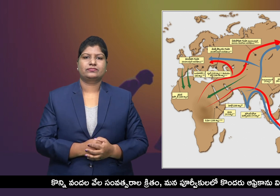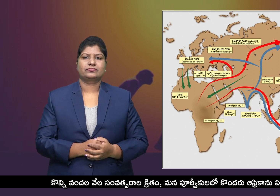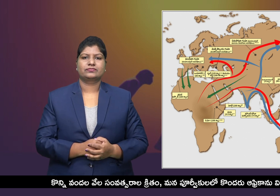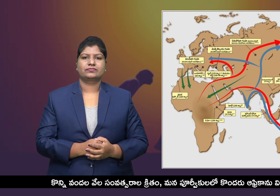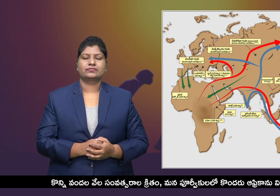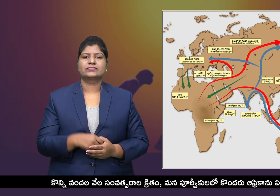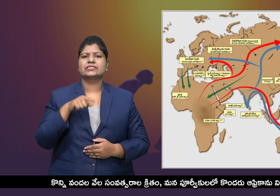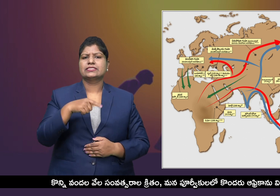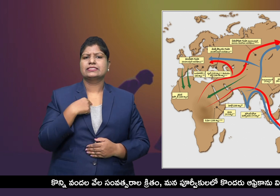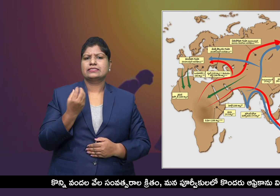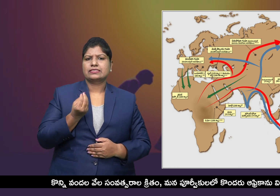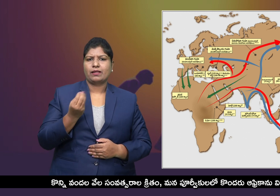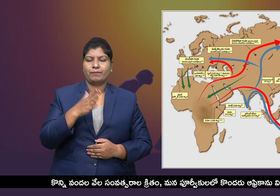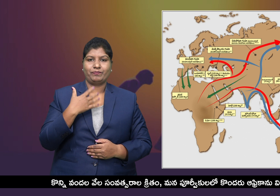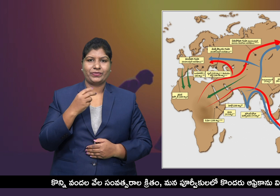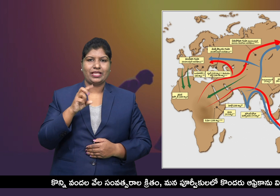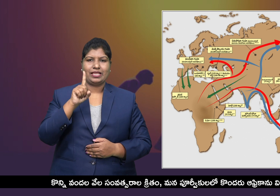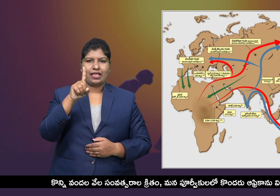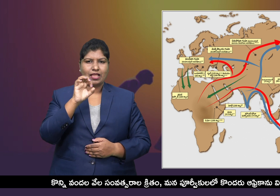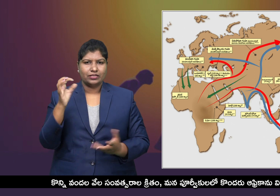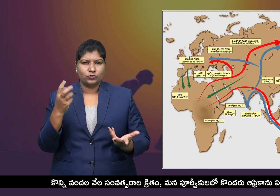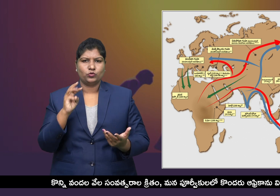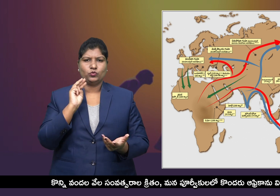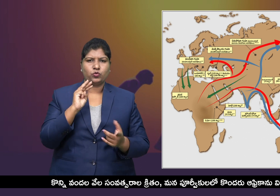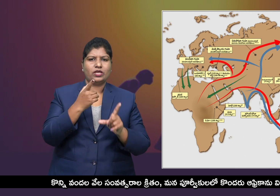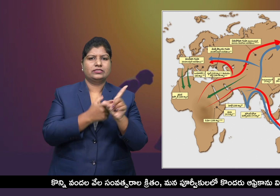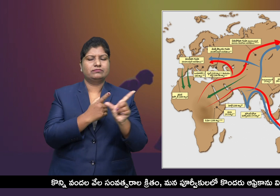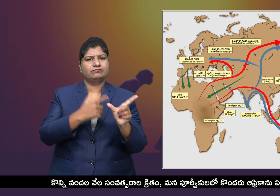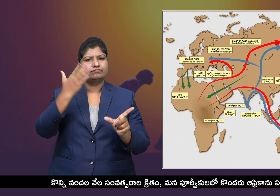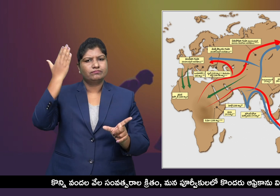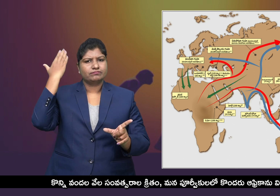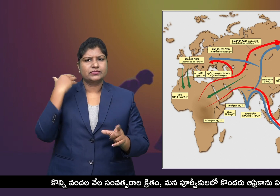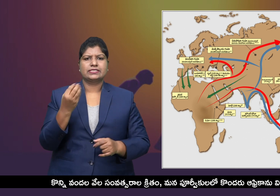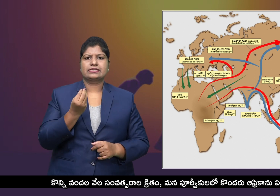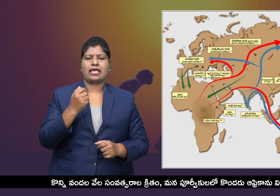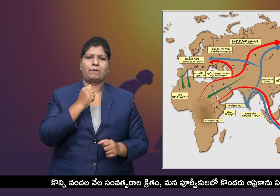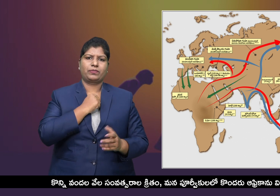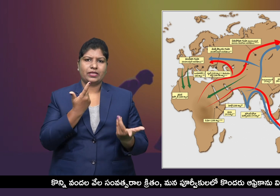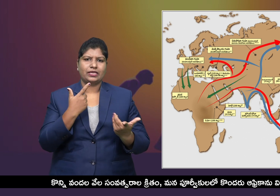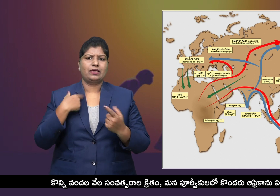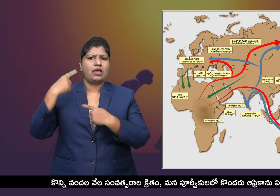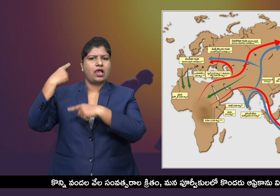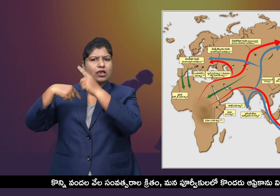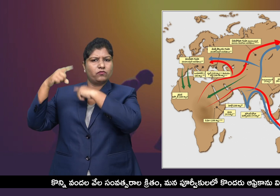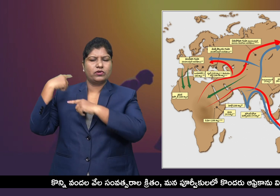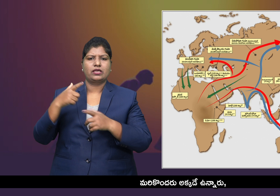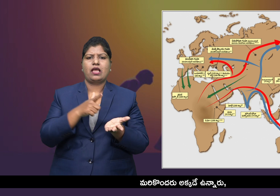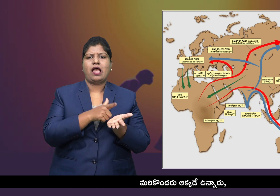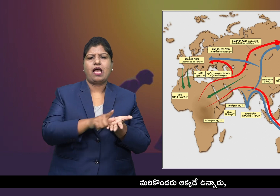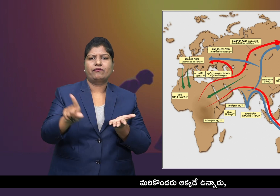కొన్ని వందల వేల సంవత్సరాల క్రితం మన పూర్వీకులలో కొందరు ఆఫ్రికాను విడిచిపెట్టారు, మరికొందరు